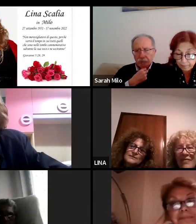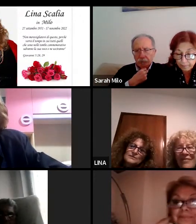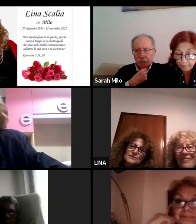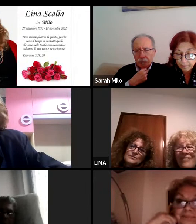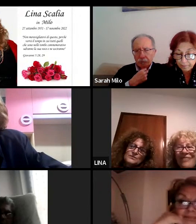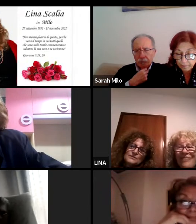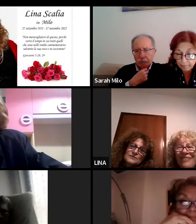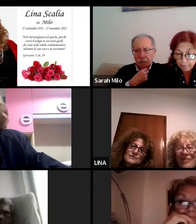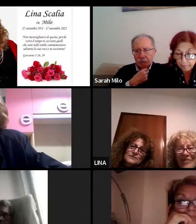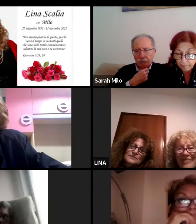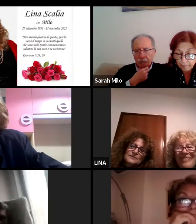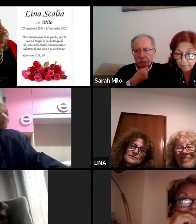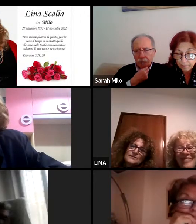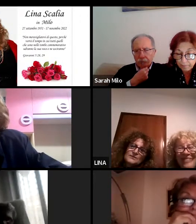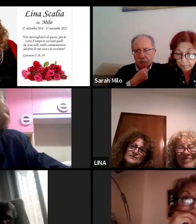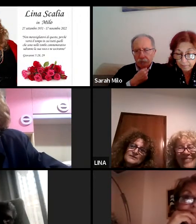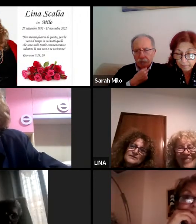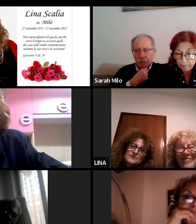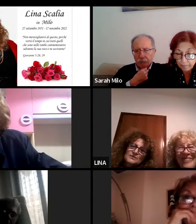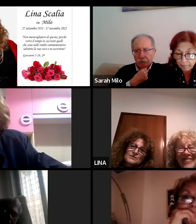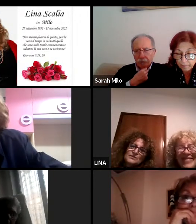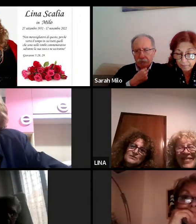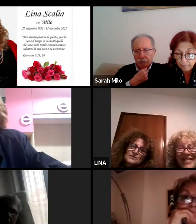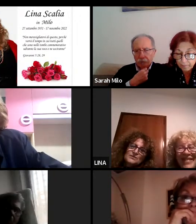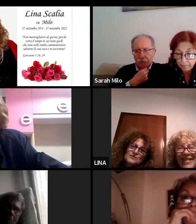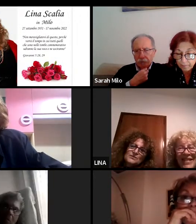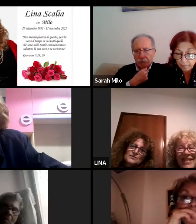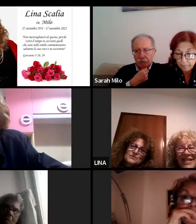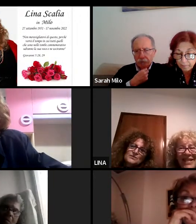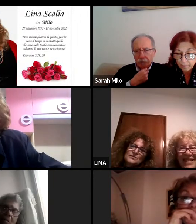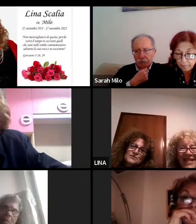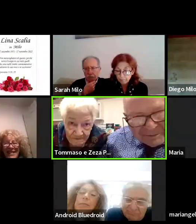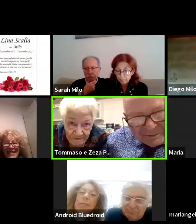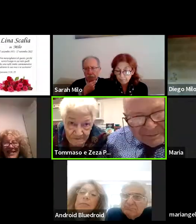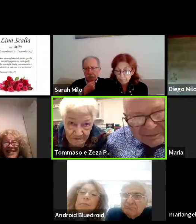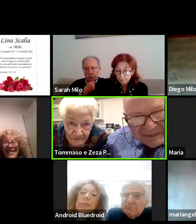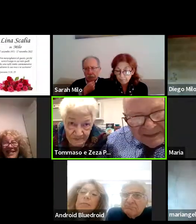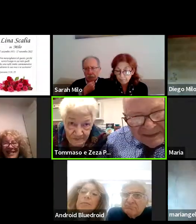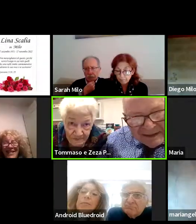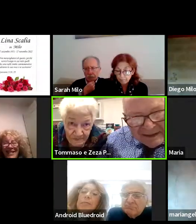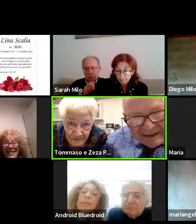di belli quelli che ci hanno dato